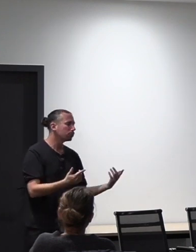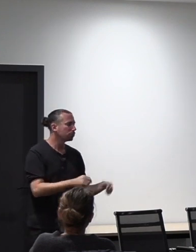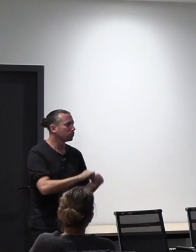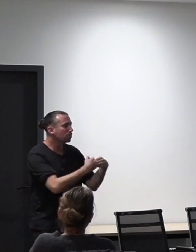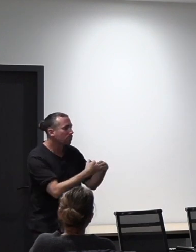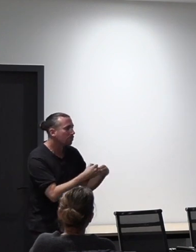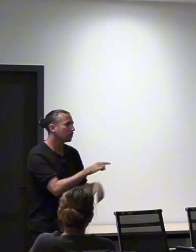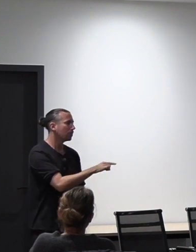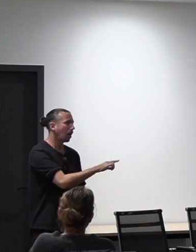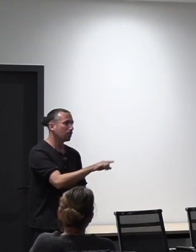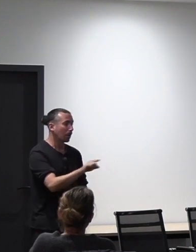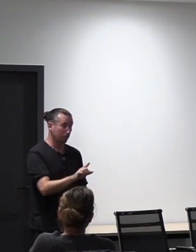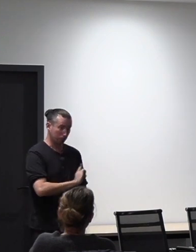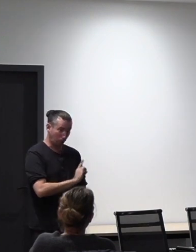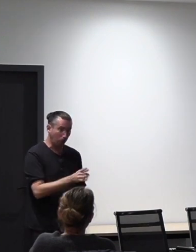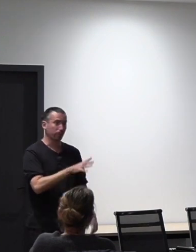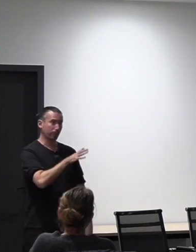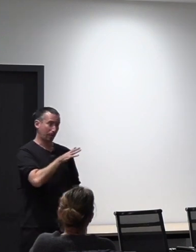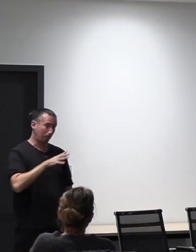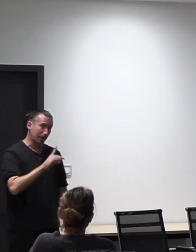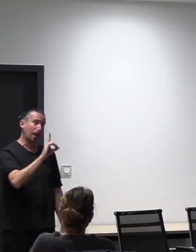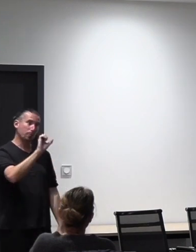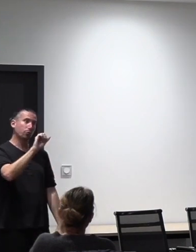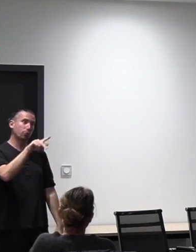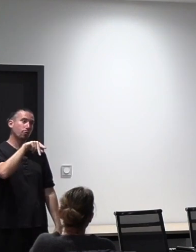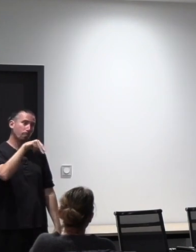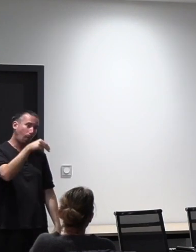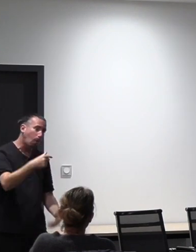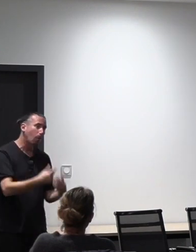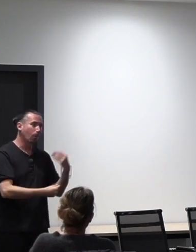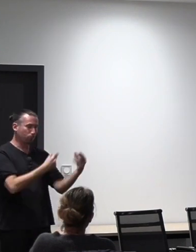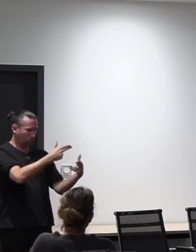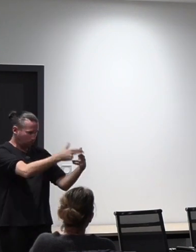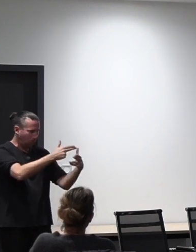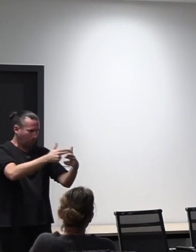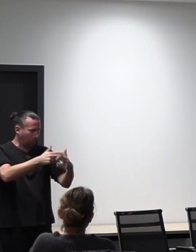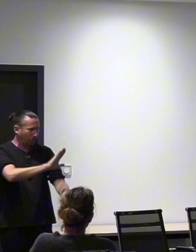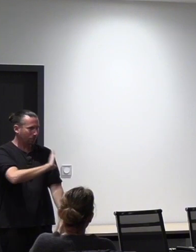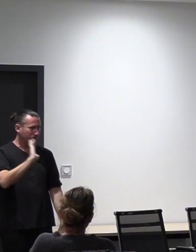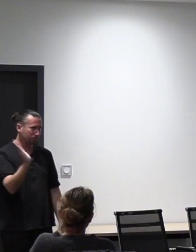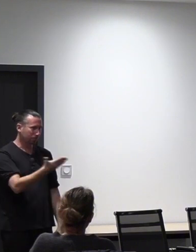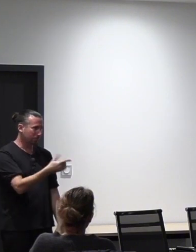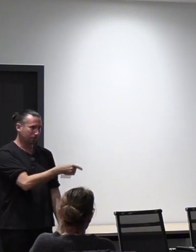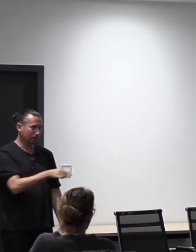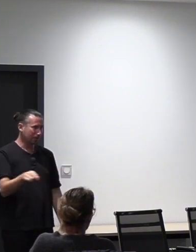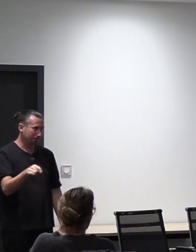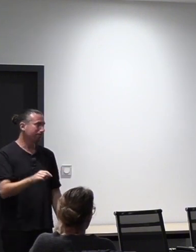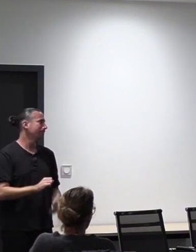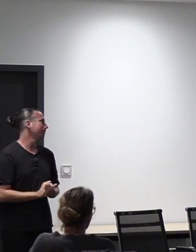l'arthrosique. Non, c'est Monsieur Dupont, Madame Dupont, etc., etc. Et on peut dire que dans le fond,